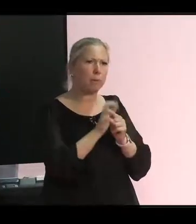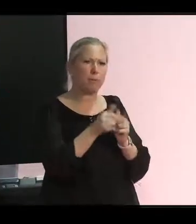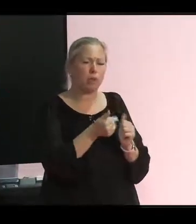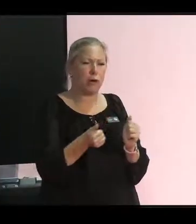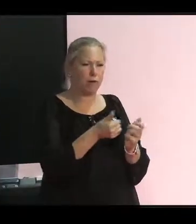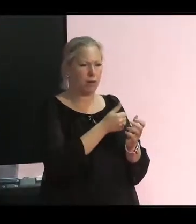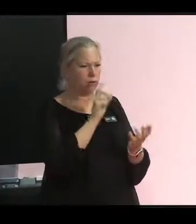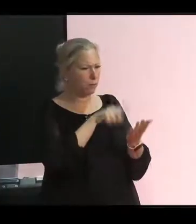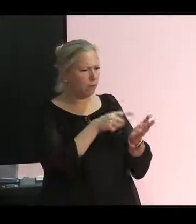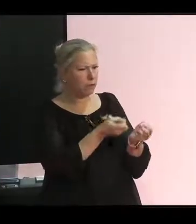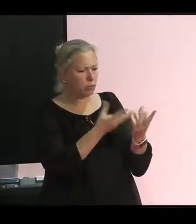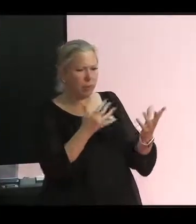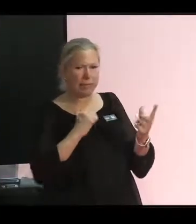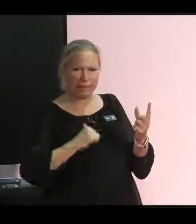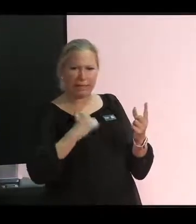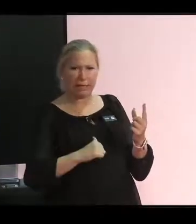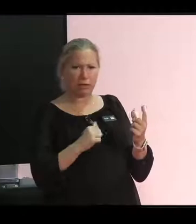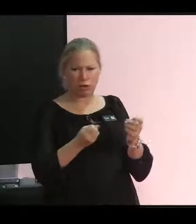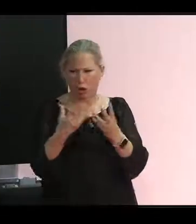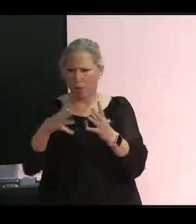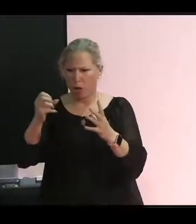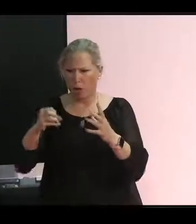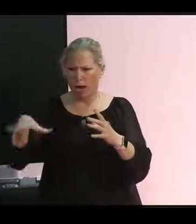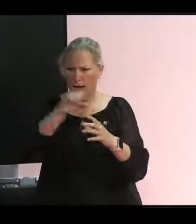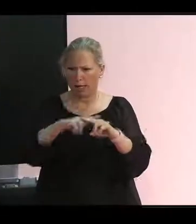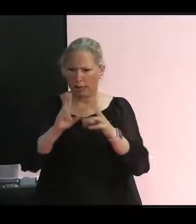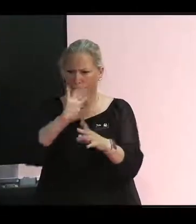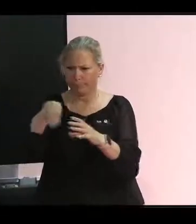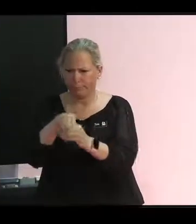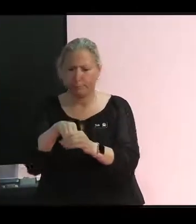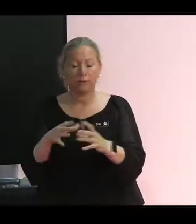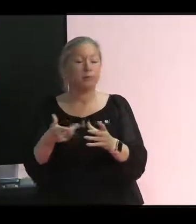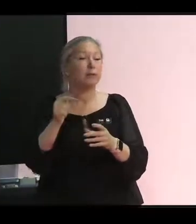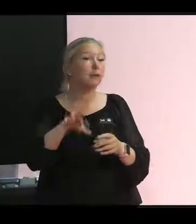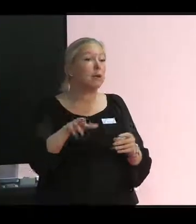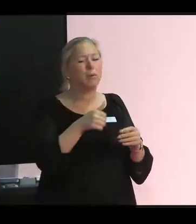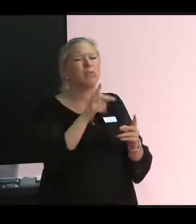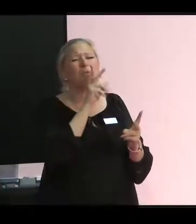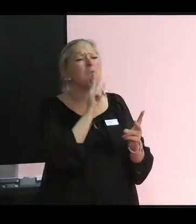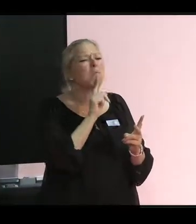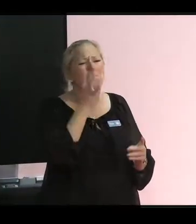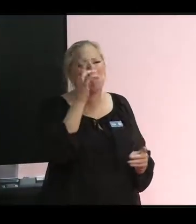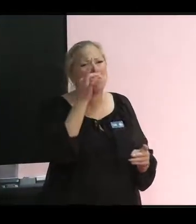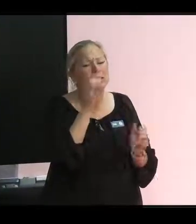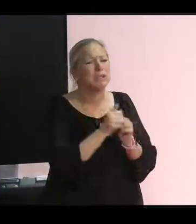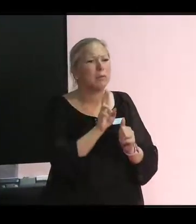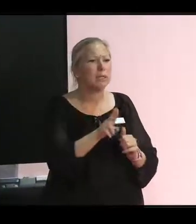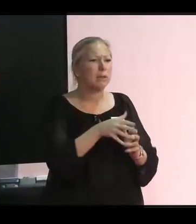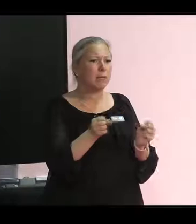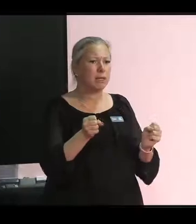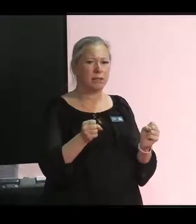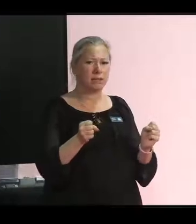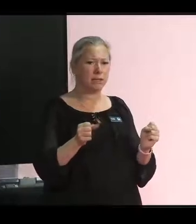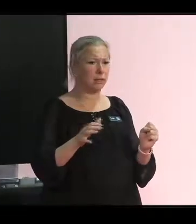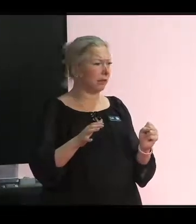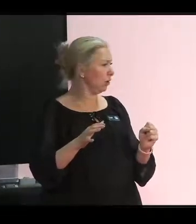skapa en miljö där man känner sig inkluderad. Det kan ju till exempel bara en sån liten grej som att ska du ha ett evenemang, när